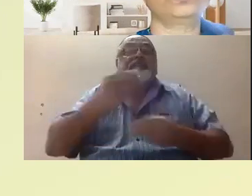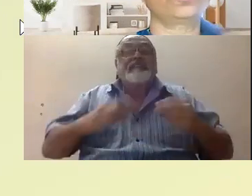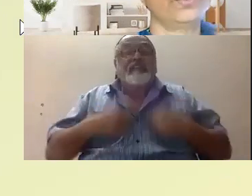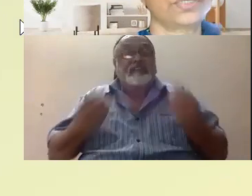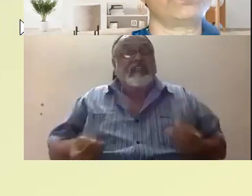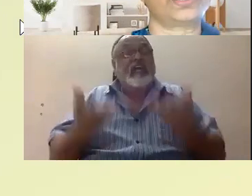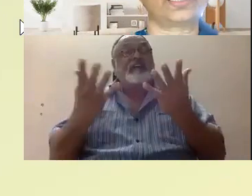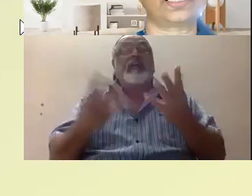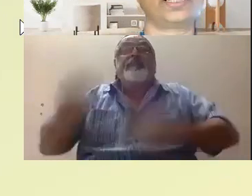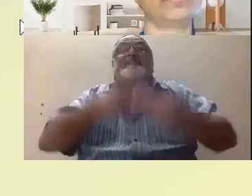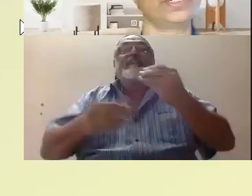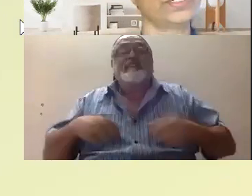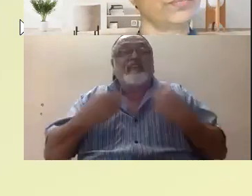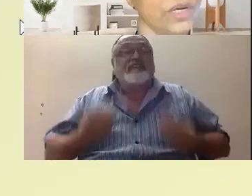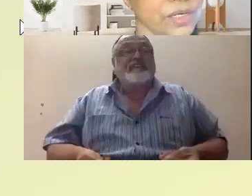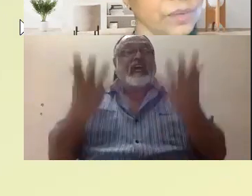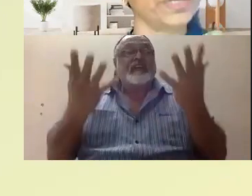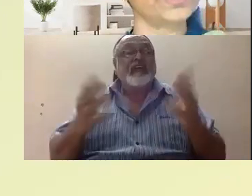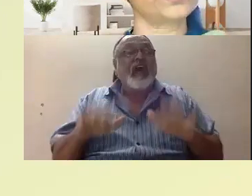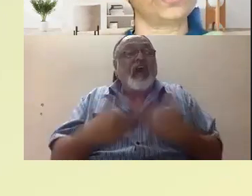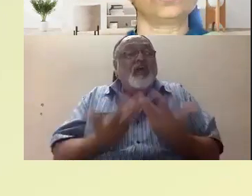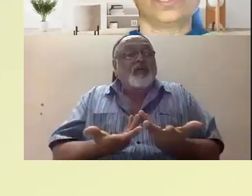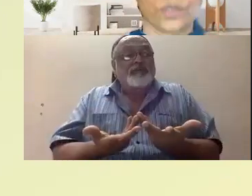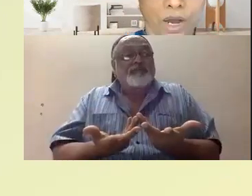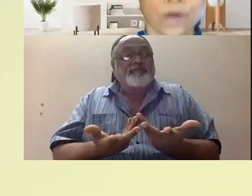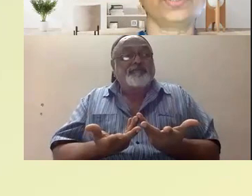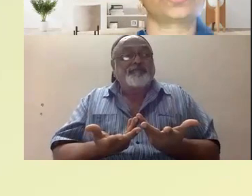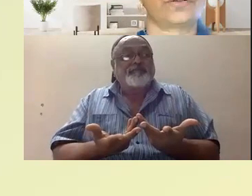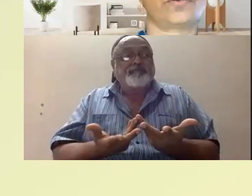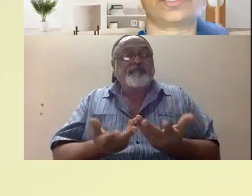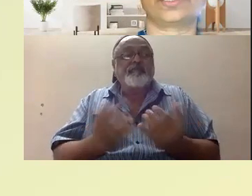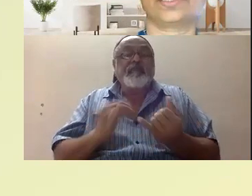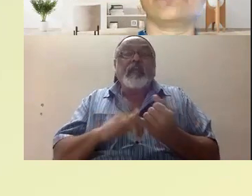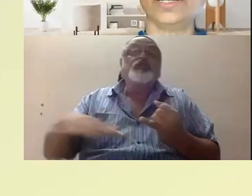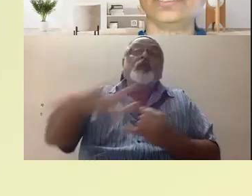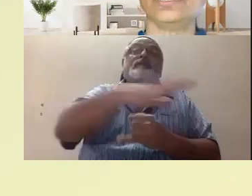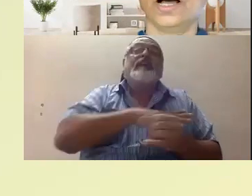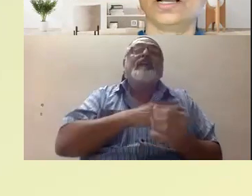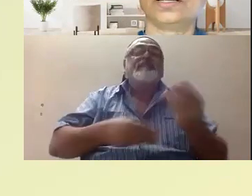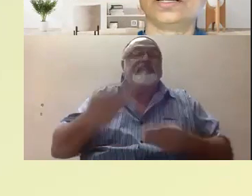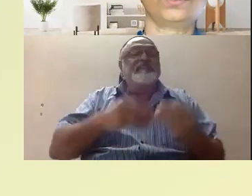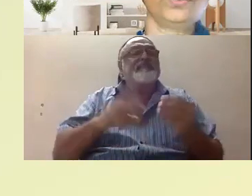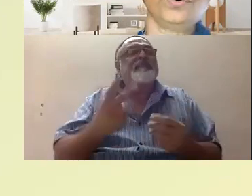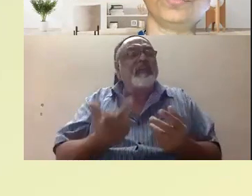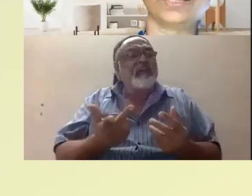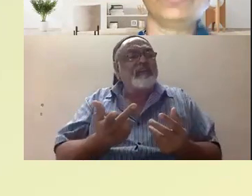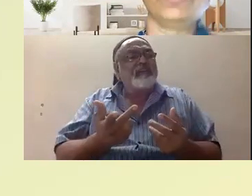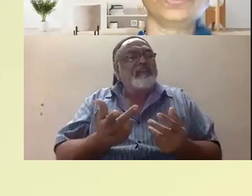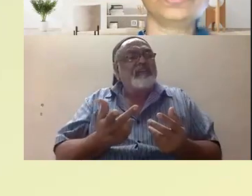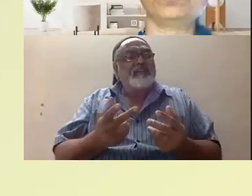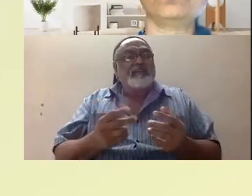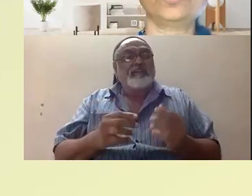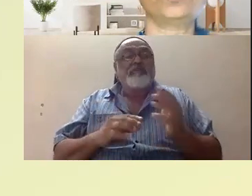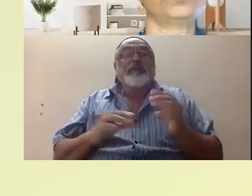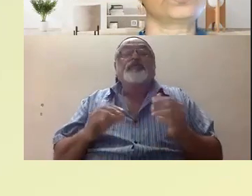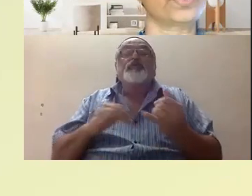शब्द क्यों इस्तेमाल कर रहे हैं, एंटरप्रेन्योरशिप तो एंटरप्रेन्योरशिप है, सो हाउ इज इट डिफरेंट? वेल, टू मेक इट वेरी